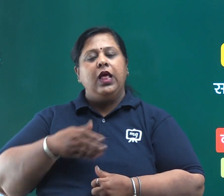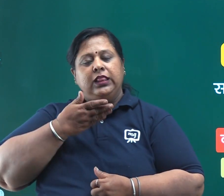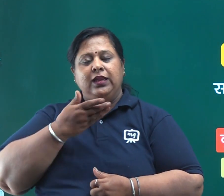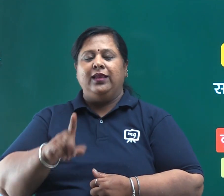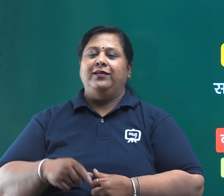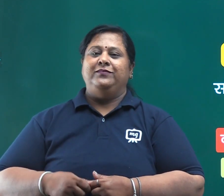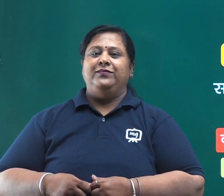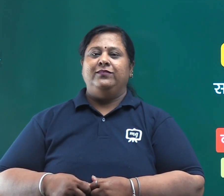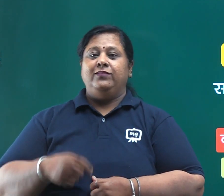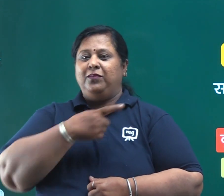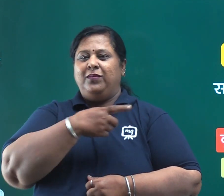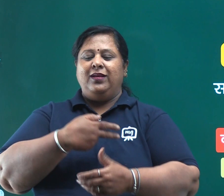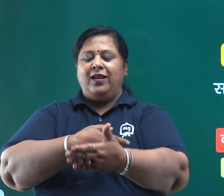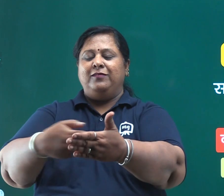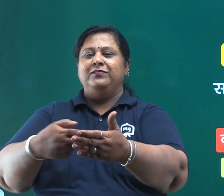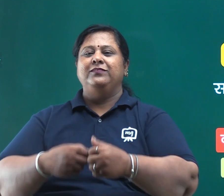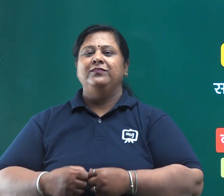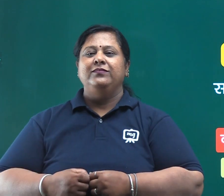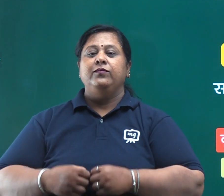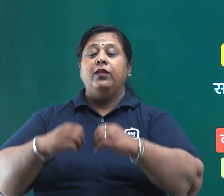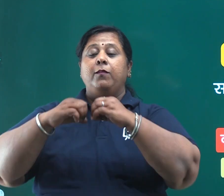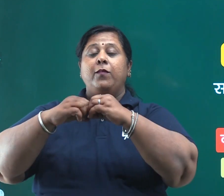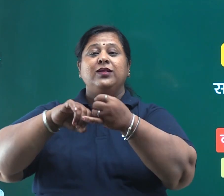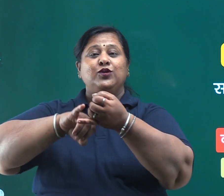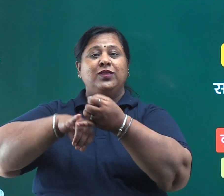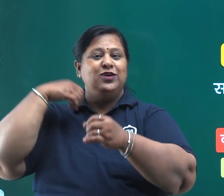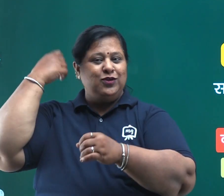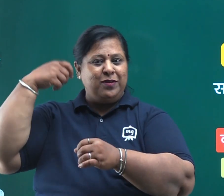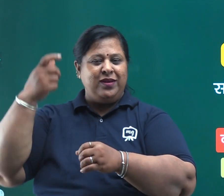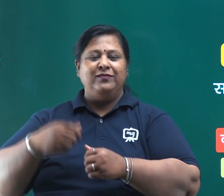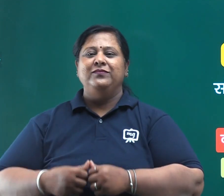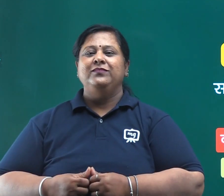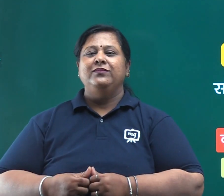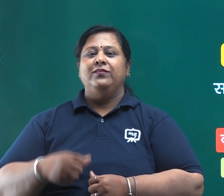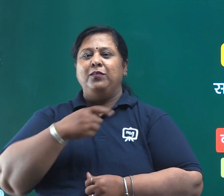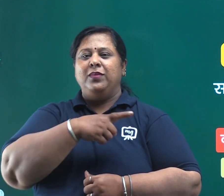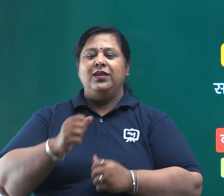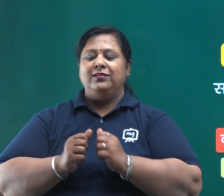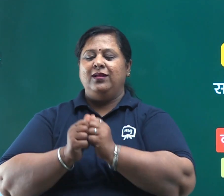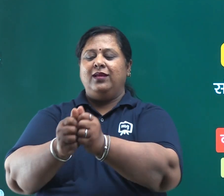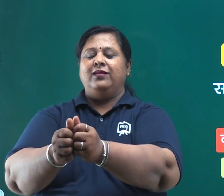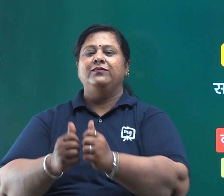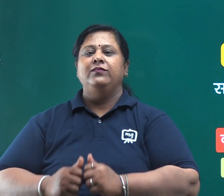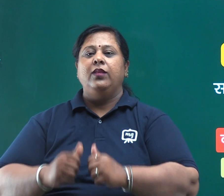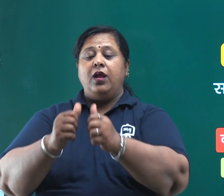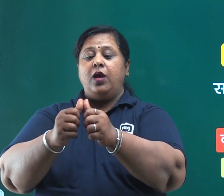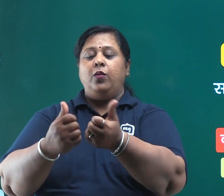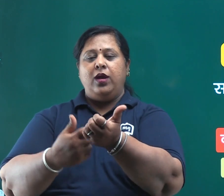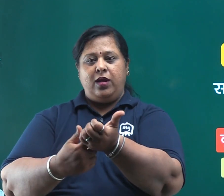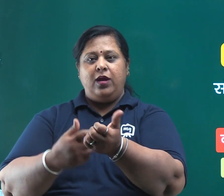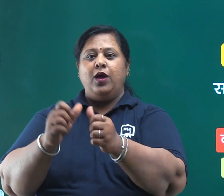अध्ययन करेंगे। मेरा नाम ब्रिज सुंदर शर्मा, मेरे साथ हैं अरुणा